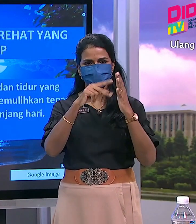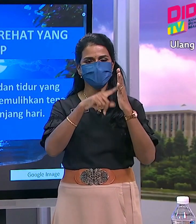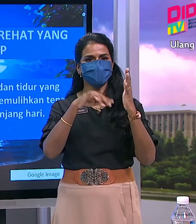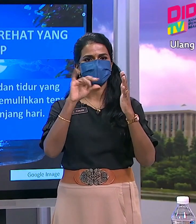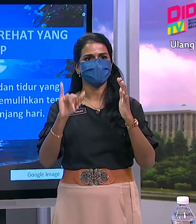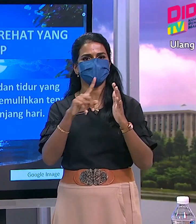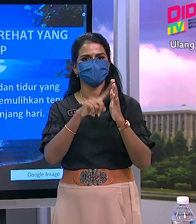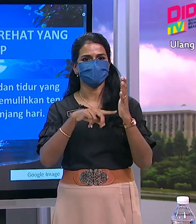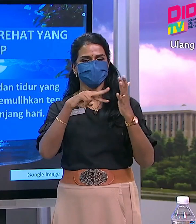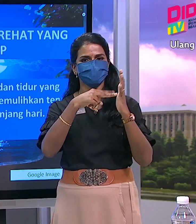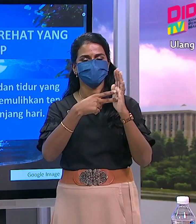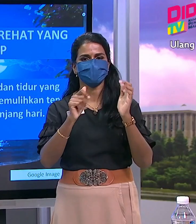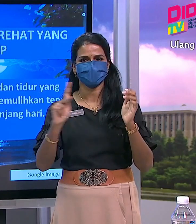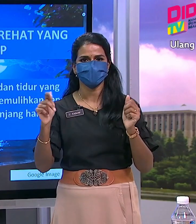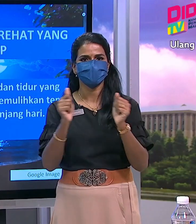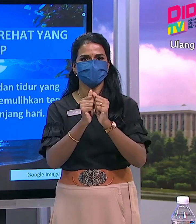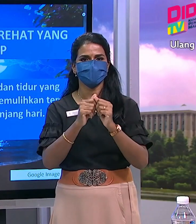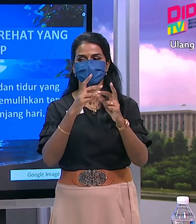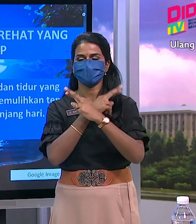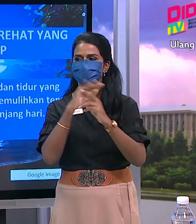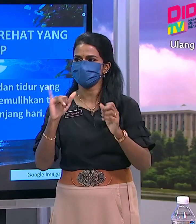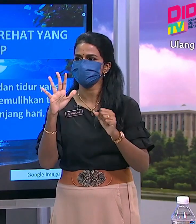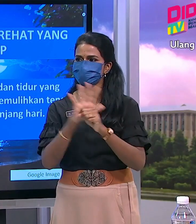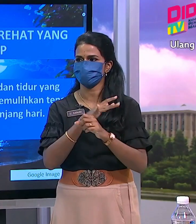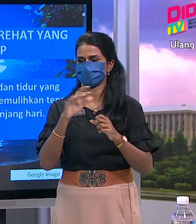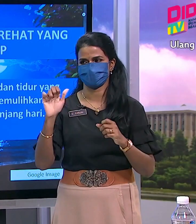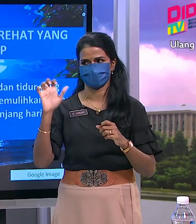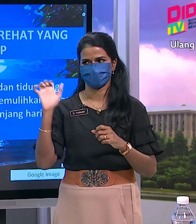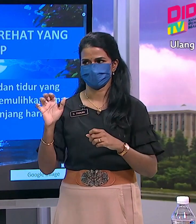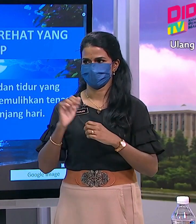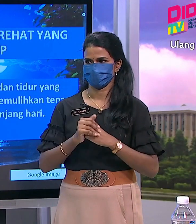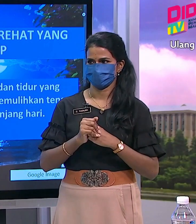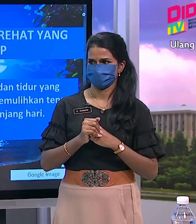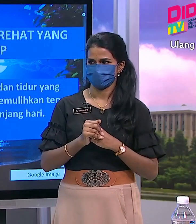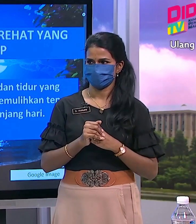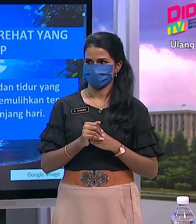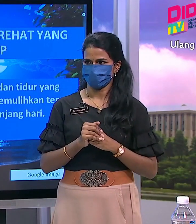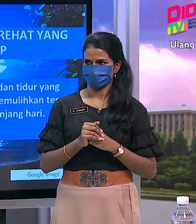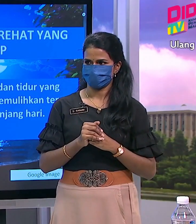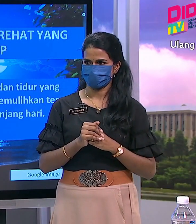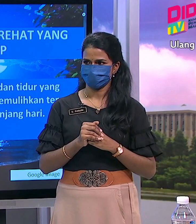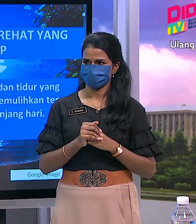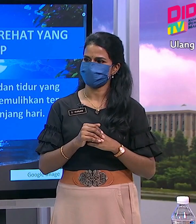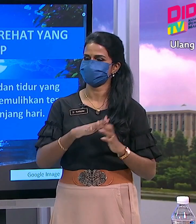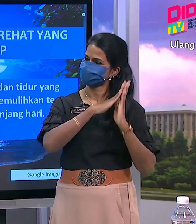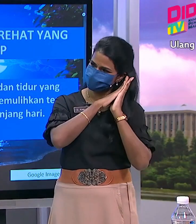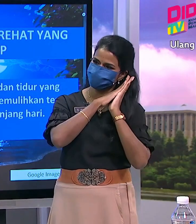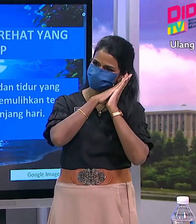Apa yang dimaksudkan dengan rehat yang cukup, Ellie? Maksudnya tidur je nak? Tidur. Tidur,